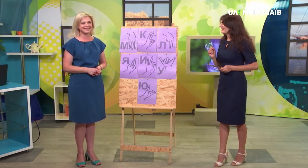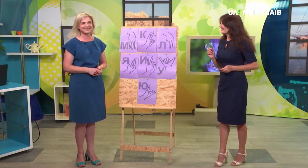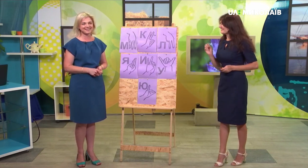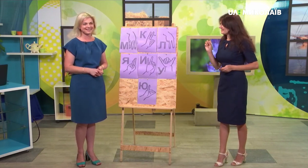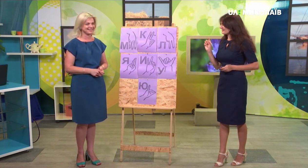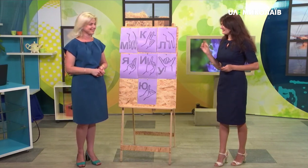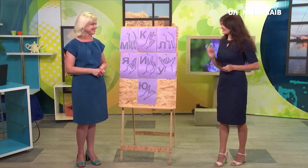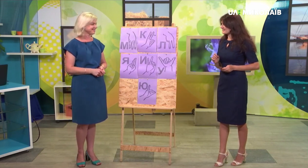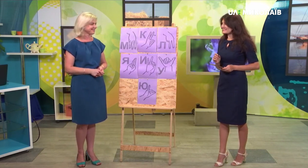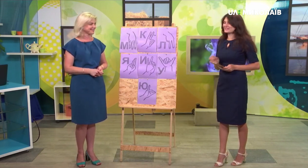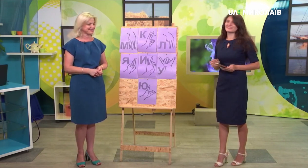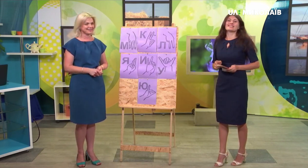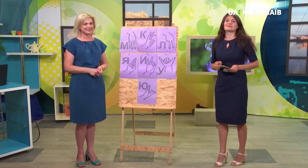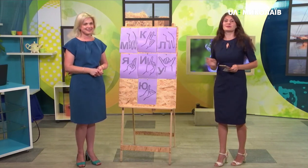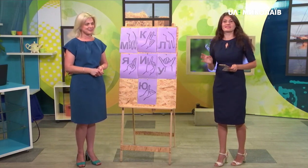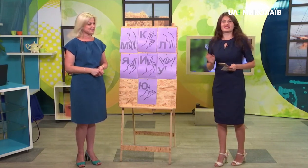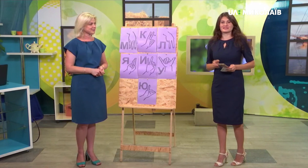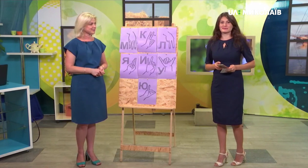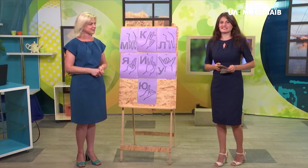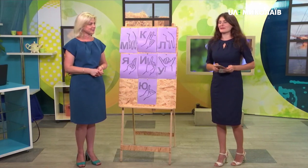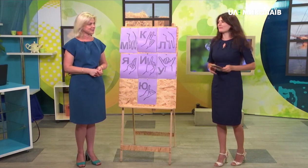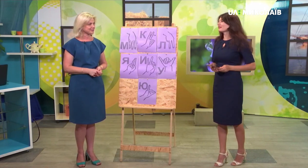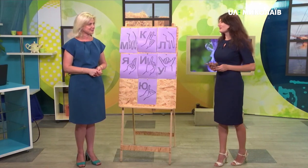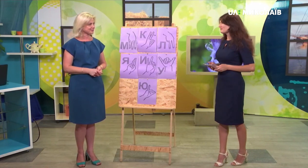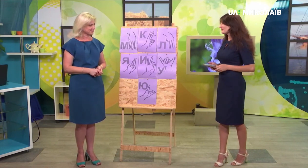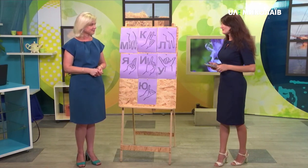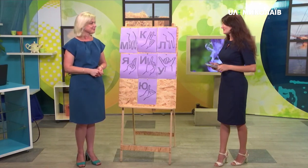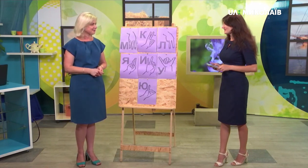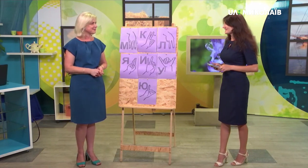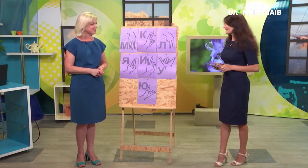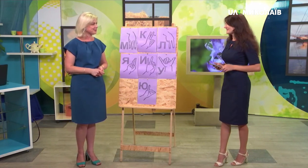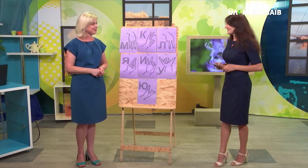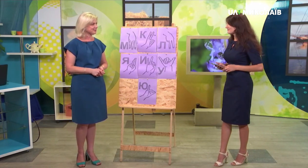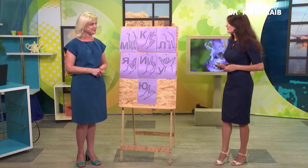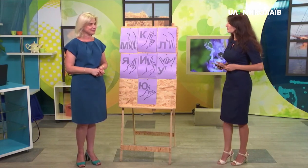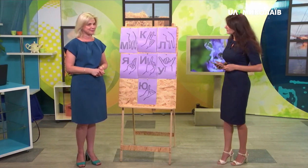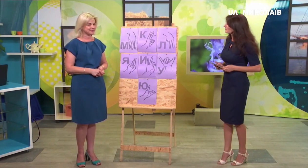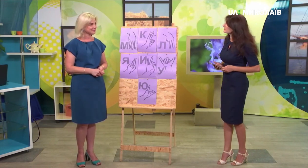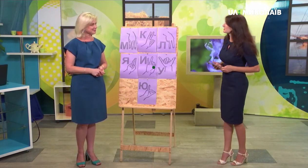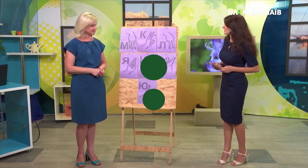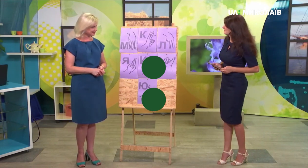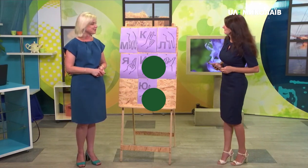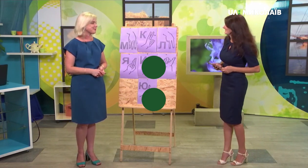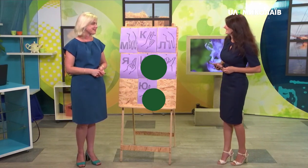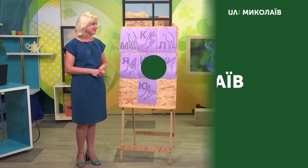І вивчить всі слова, букви разом із нами. Дякуємо вам, що ви до нас завітали. Приходьте до нас ще. Добре.